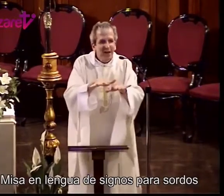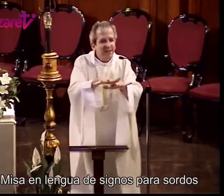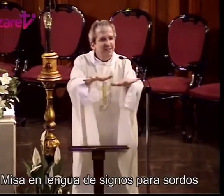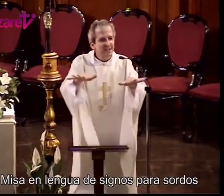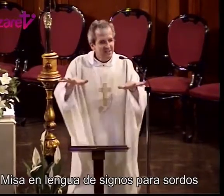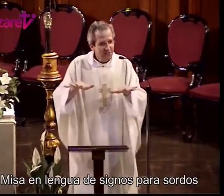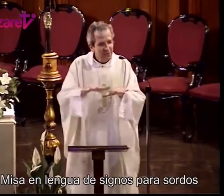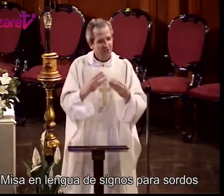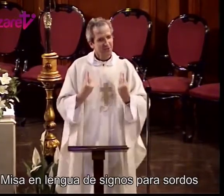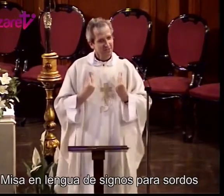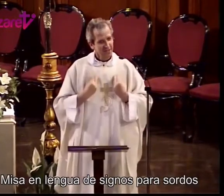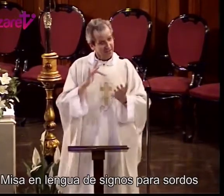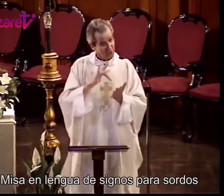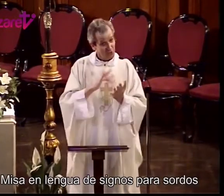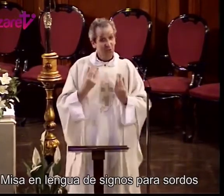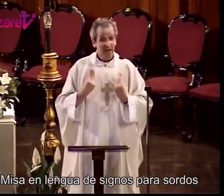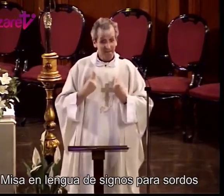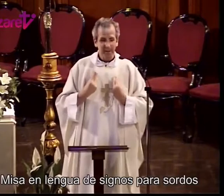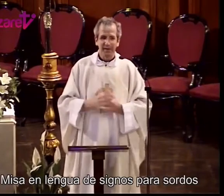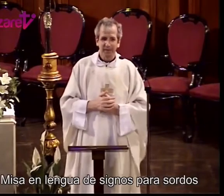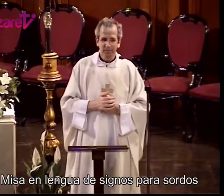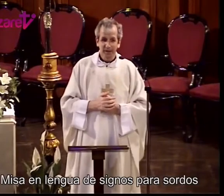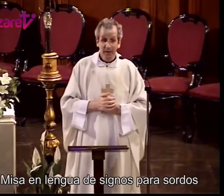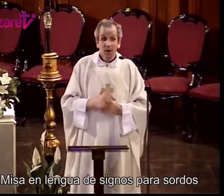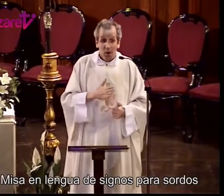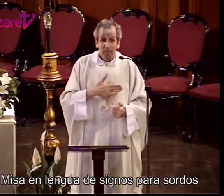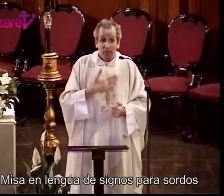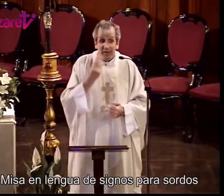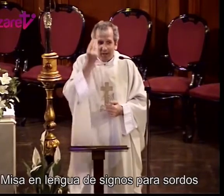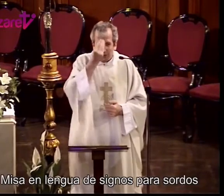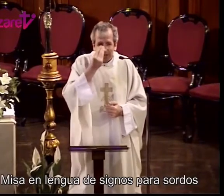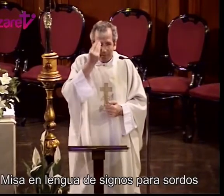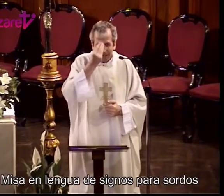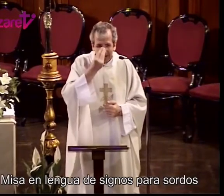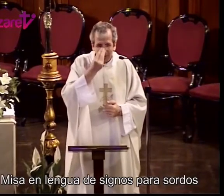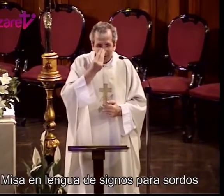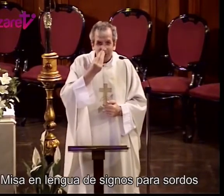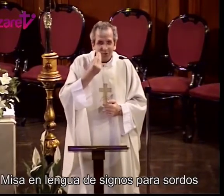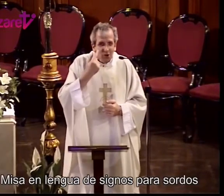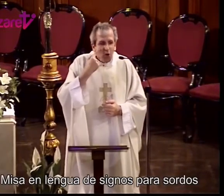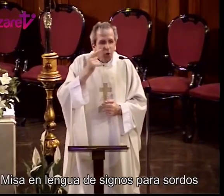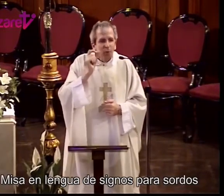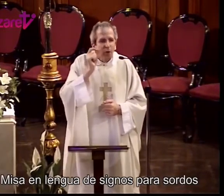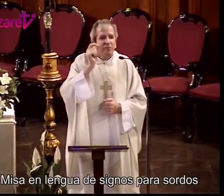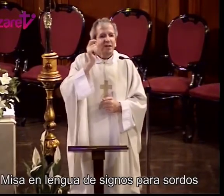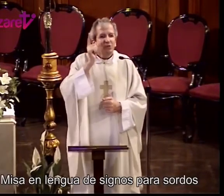de esas situaciones que nos toca vivir. Podríamos pensar cada uno de nosotros cómo